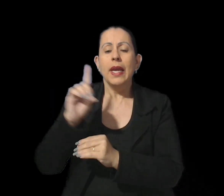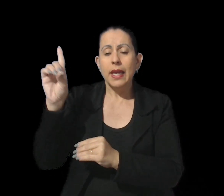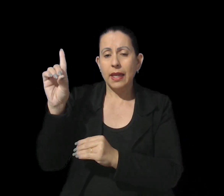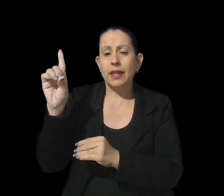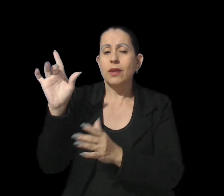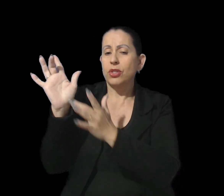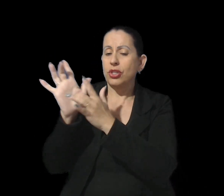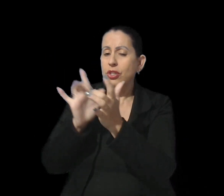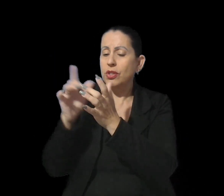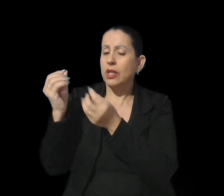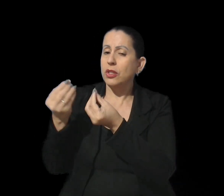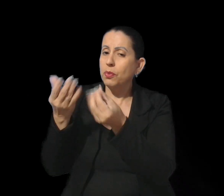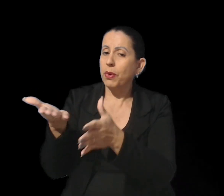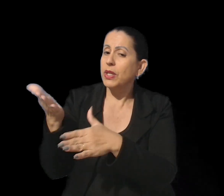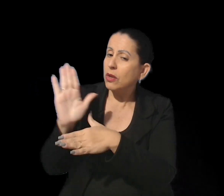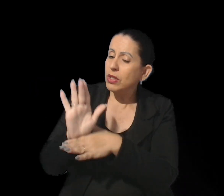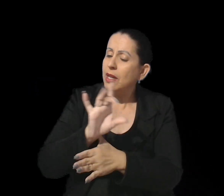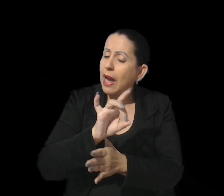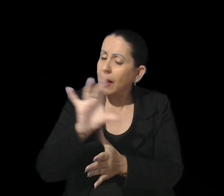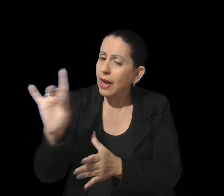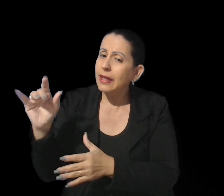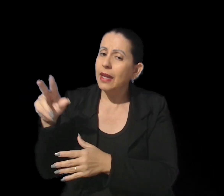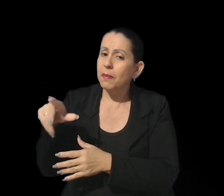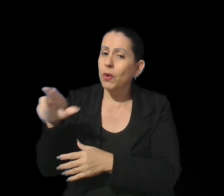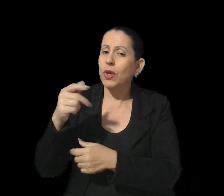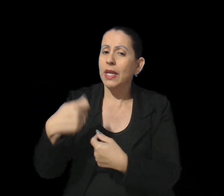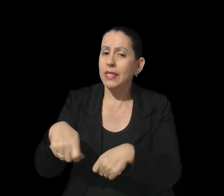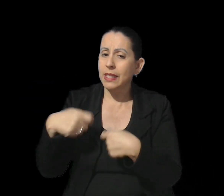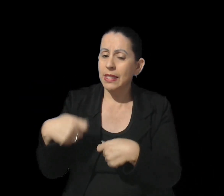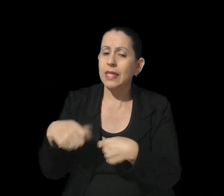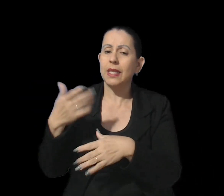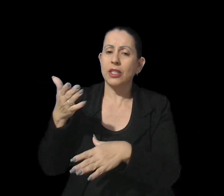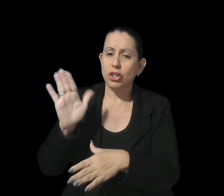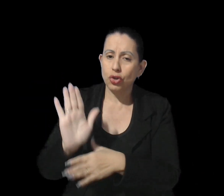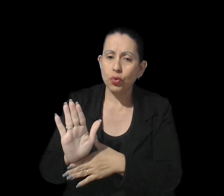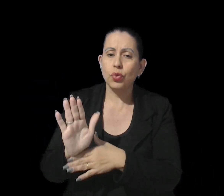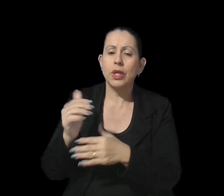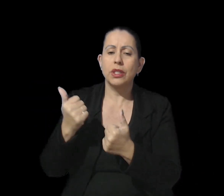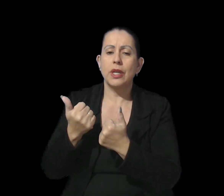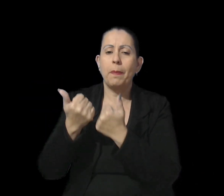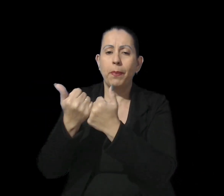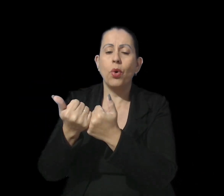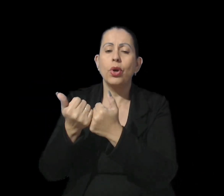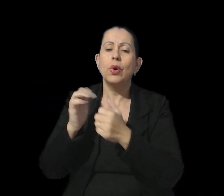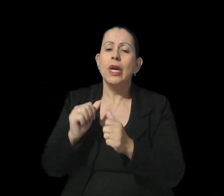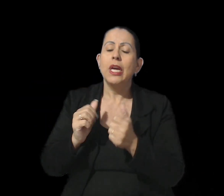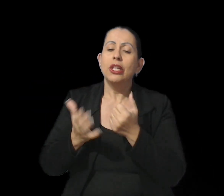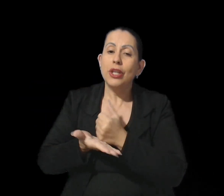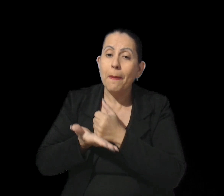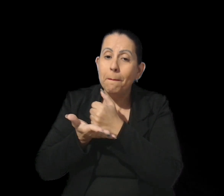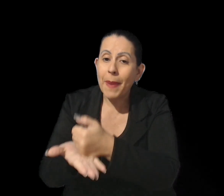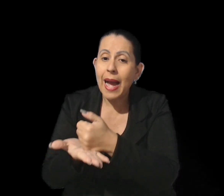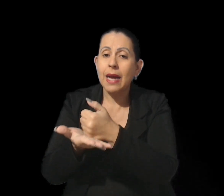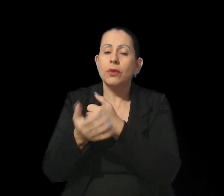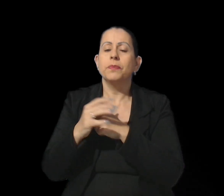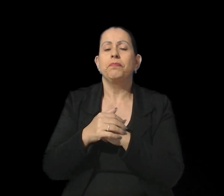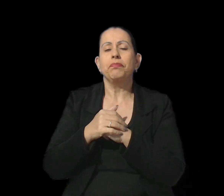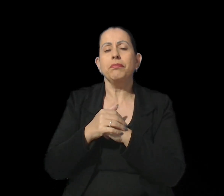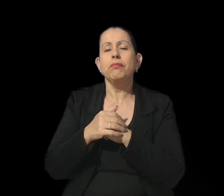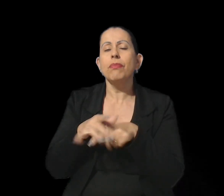que Deus e Jesus Cristo possa auxiliar a cada irmão que necessita de ajuda, de apoio, de amparo. E